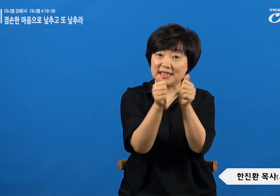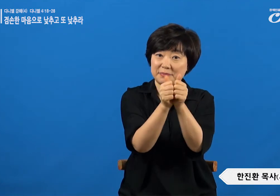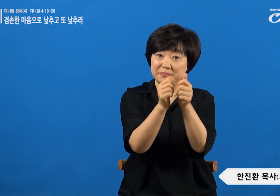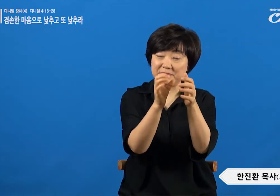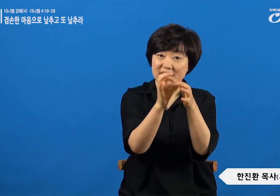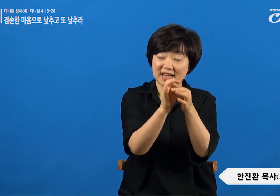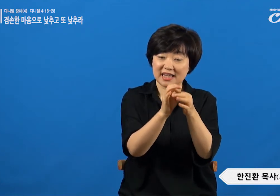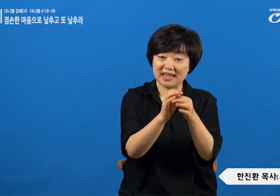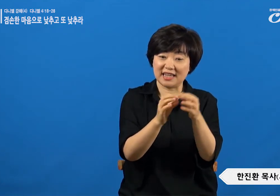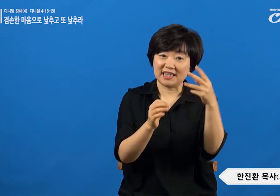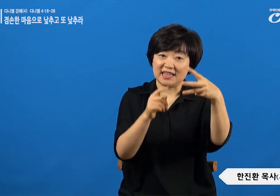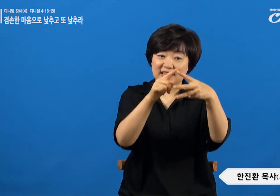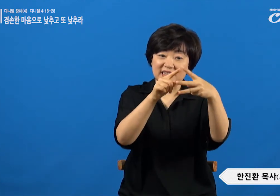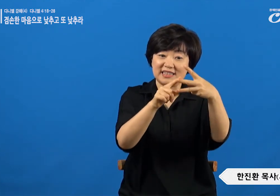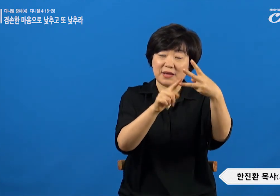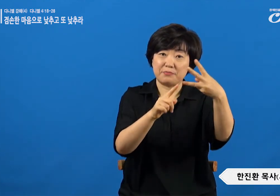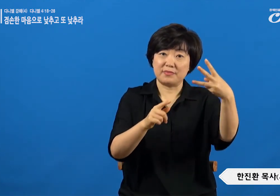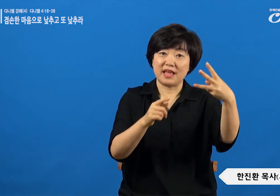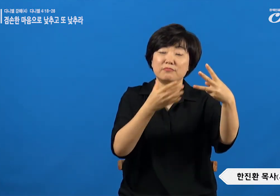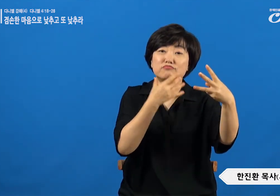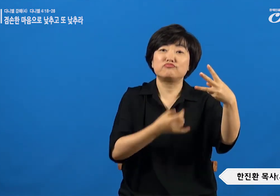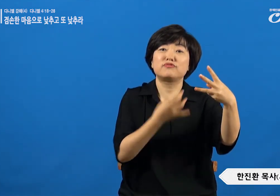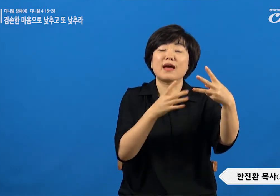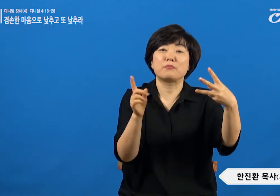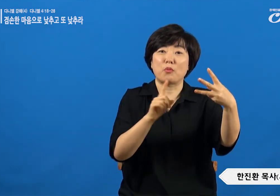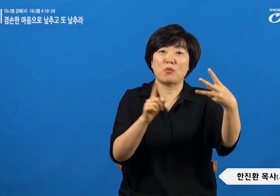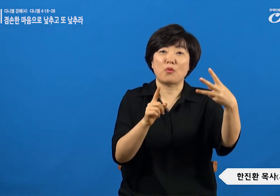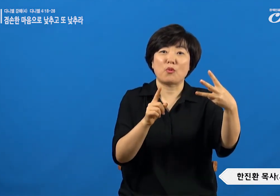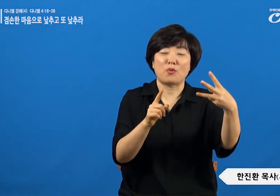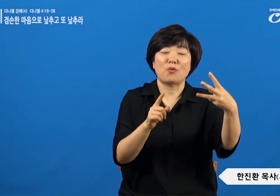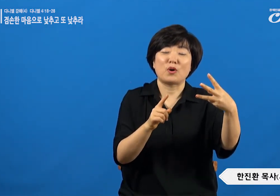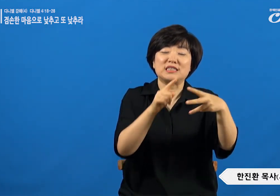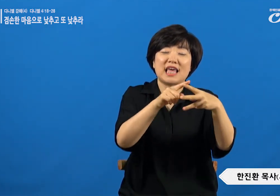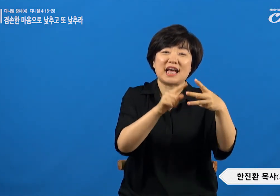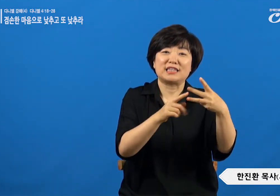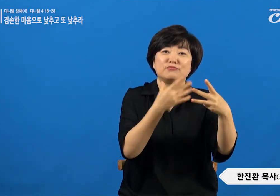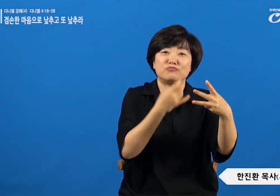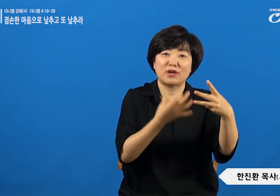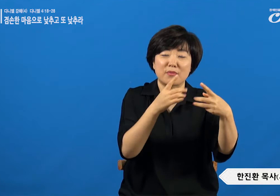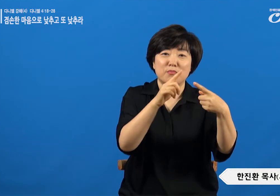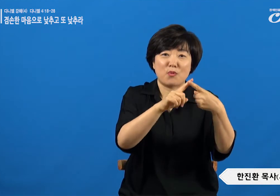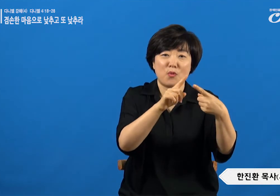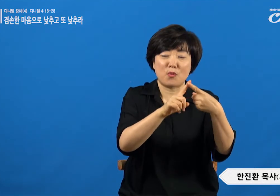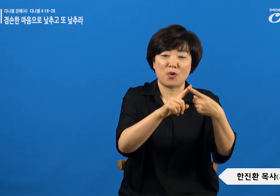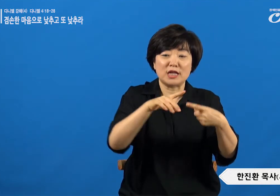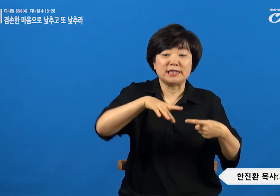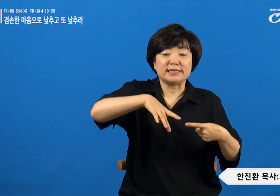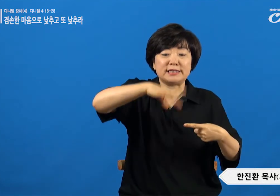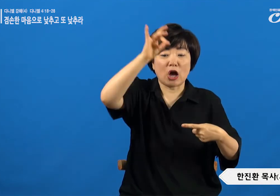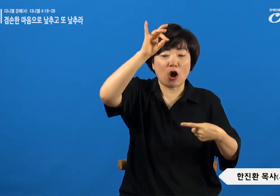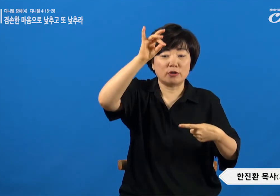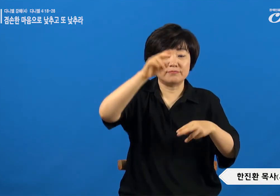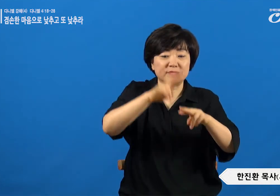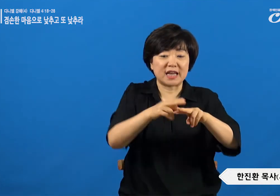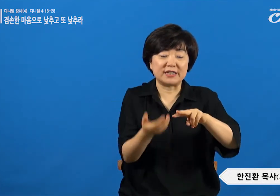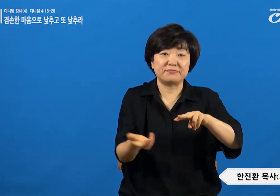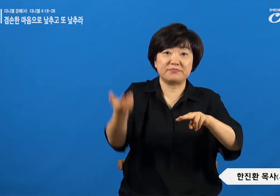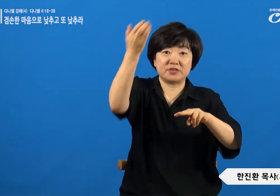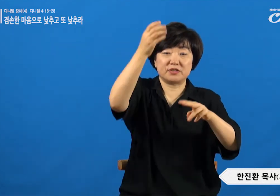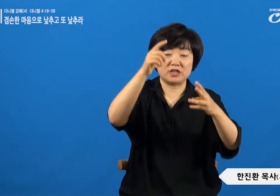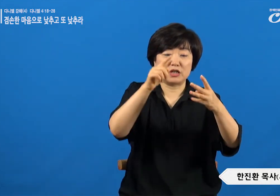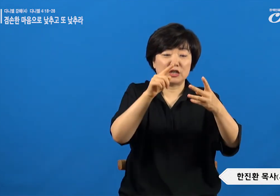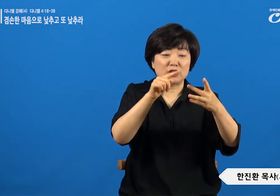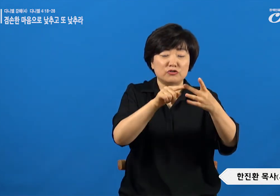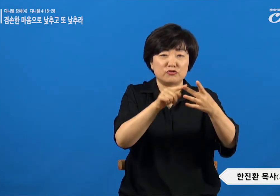남자의 3대 불행이 뭔지 아십니까? 남자의 3대 불행은 초년 출세, 중년